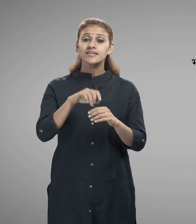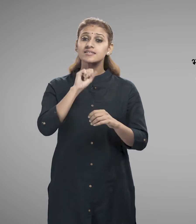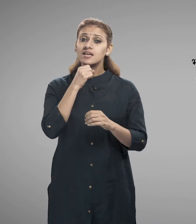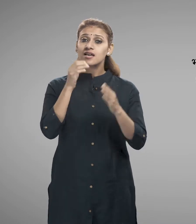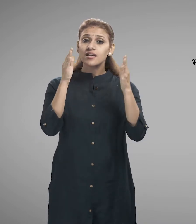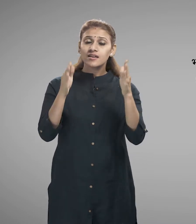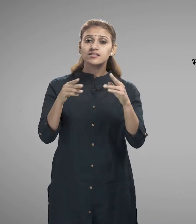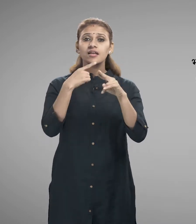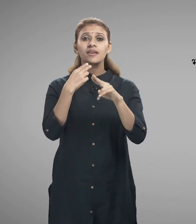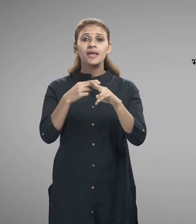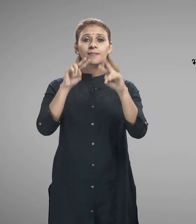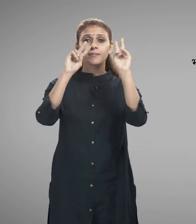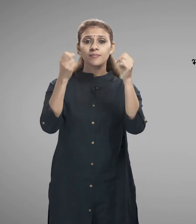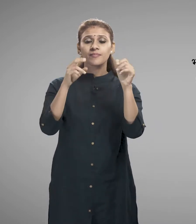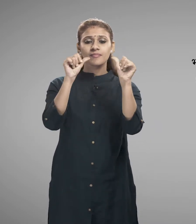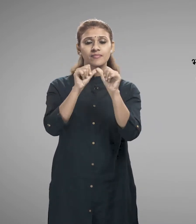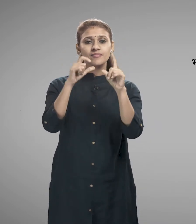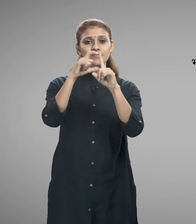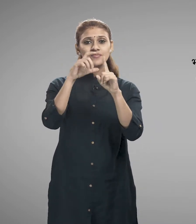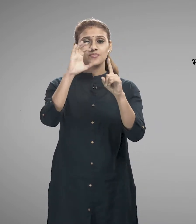इस अवस्था को किशोरावस्था कहते हैं।